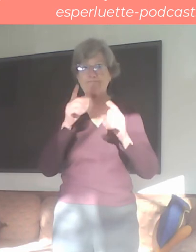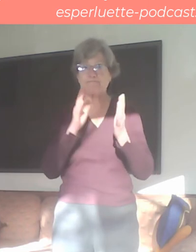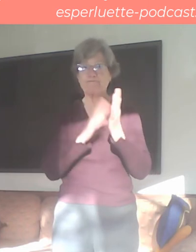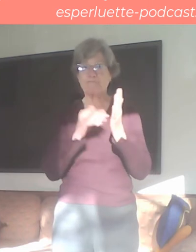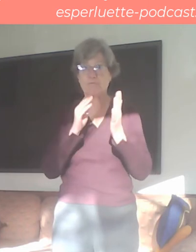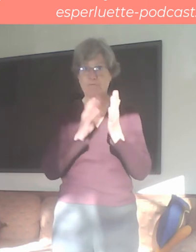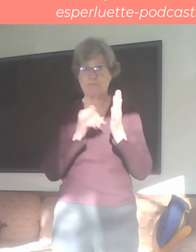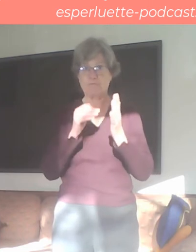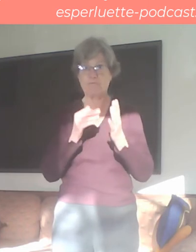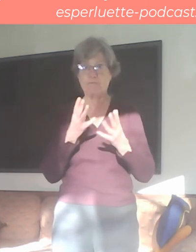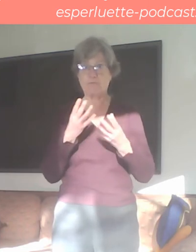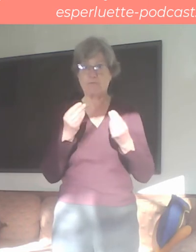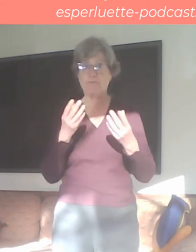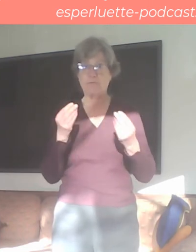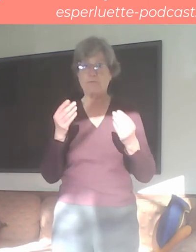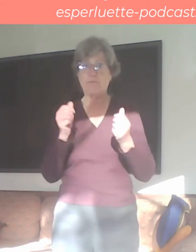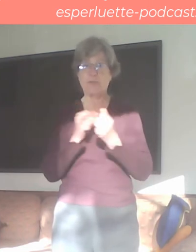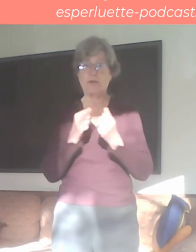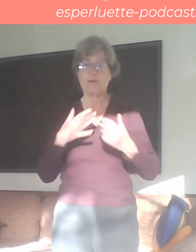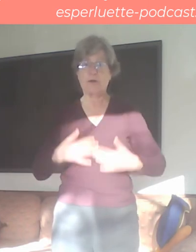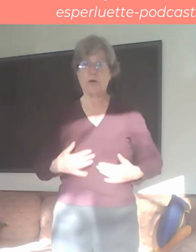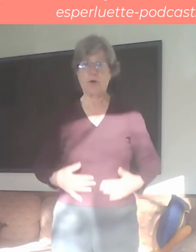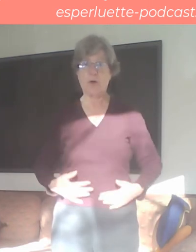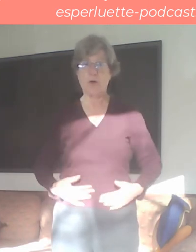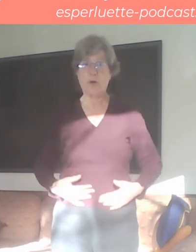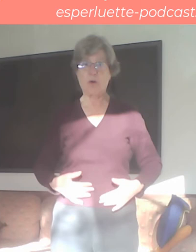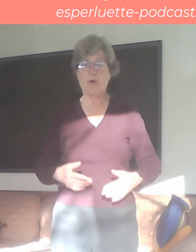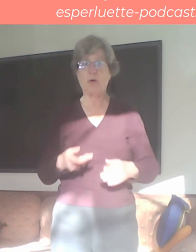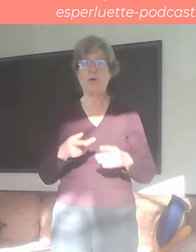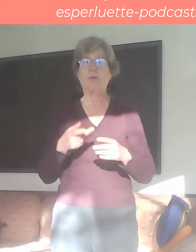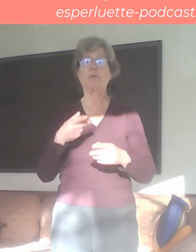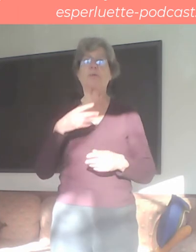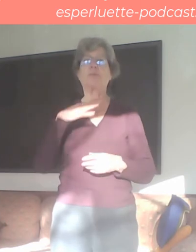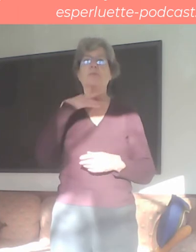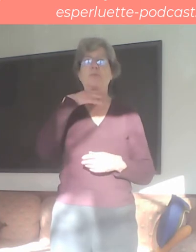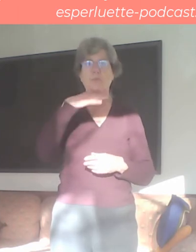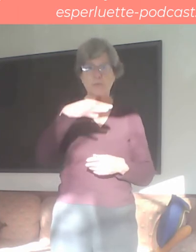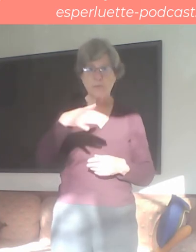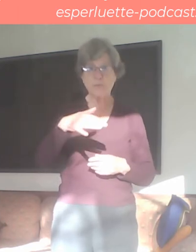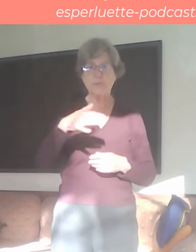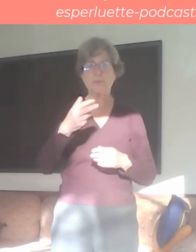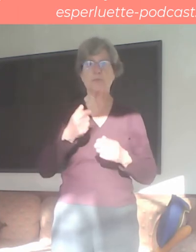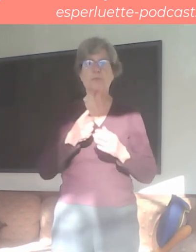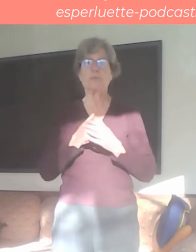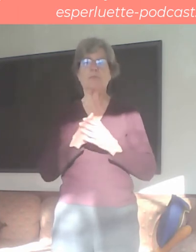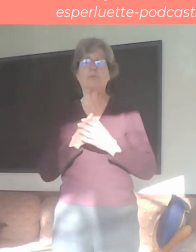oblige à trouver des ressources en vous que vous n'avez pas l'habitude d'utiliser, des